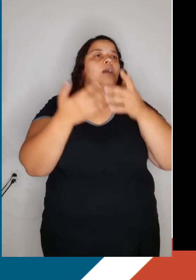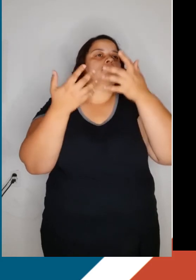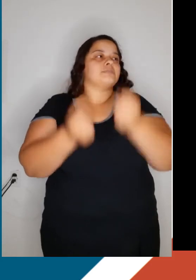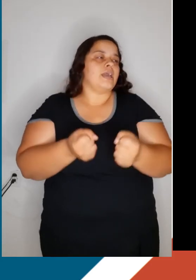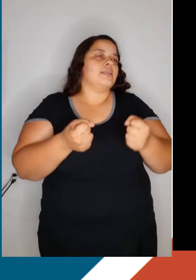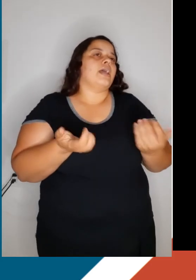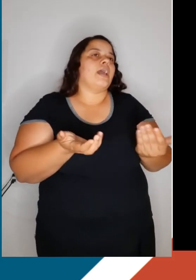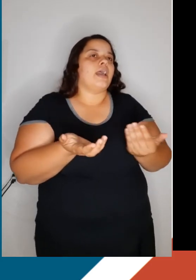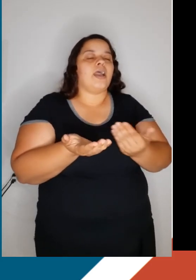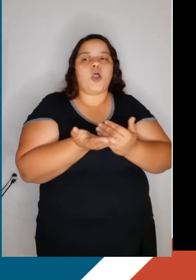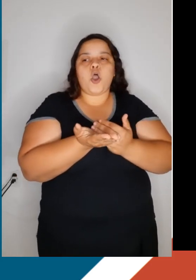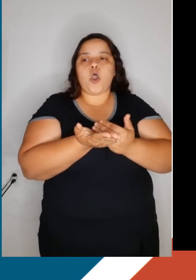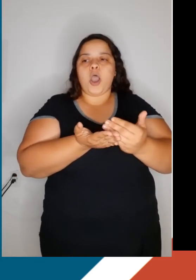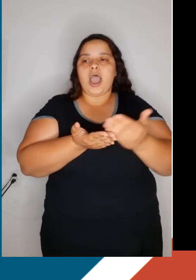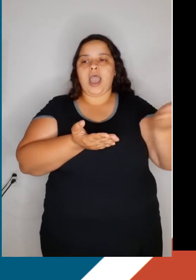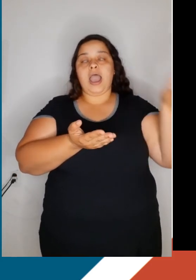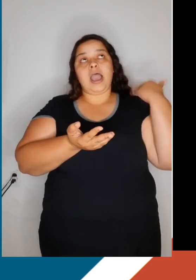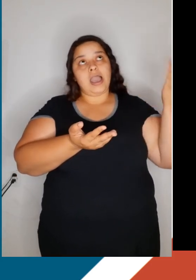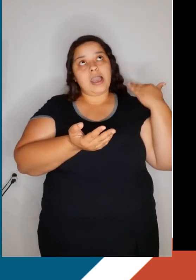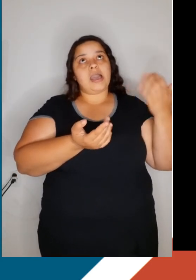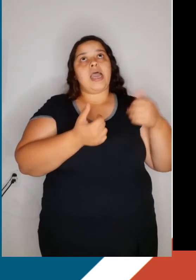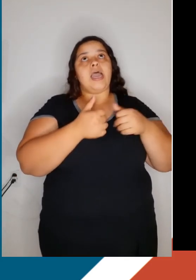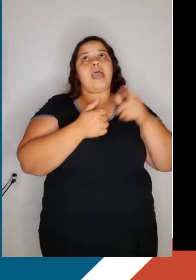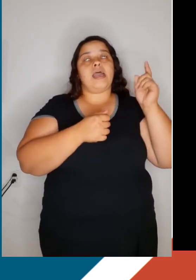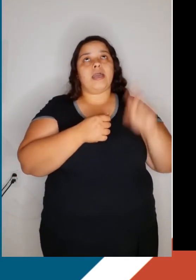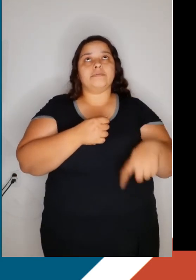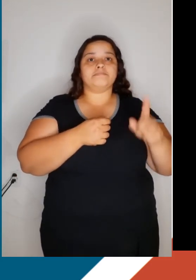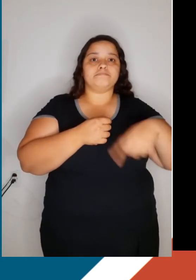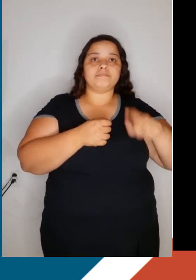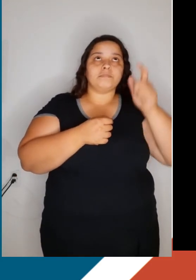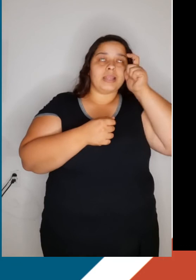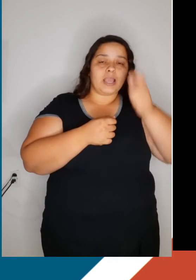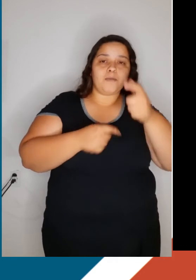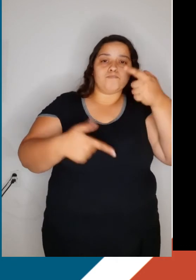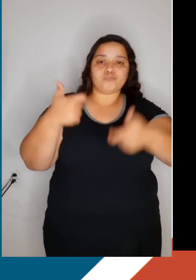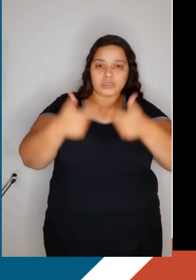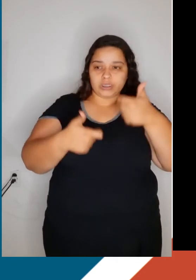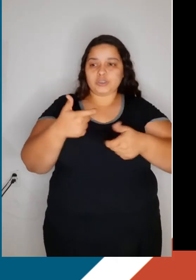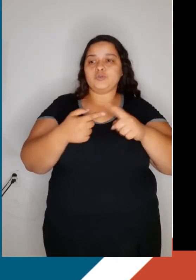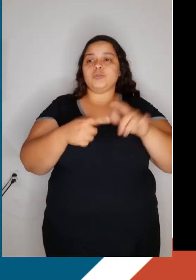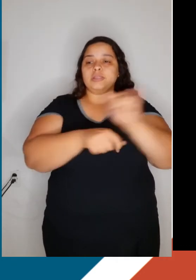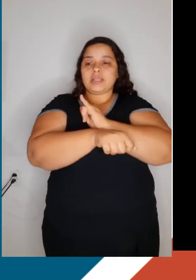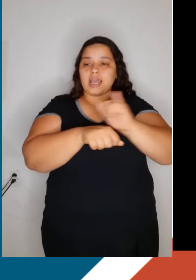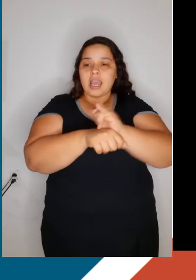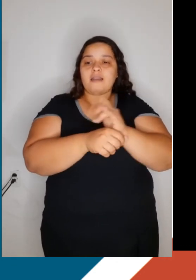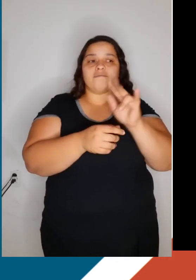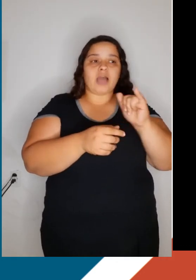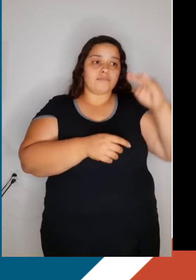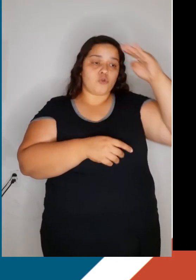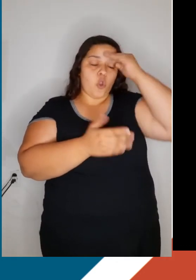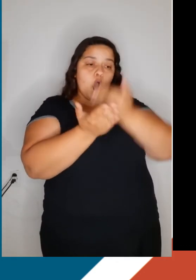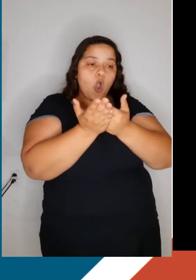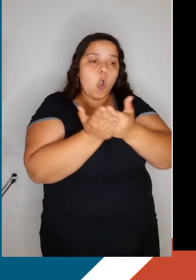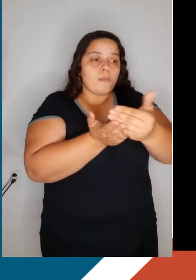justificativa. E aí os blocos, que antes eram blocos, né, de interesse político, econômico e geoestratégicos, vão agir